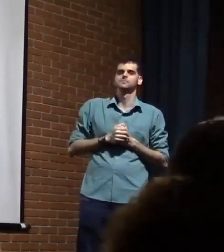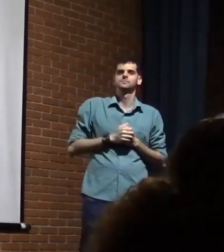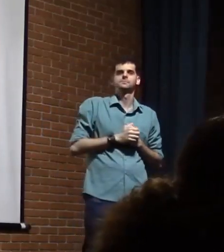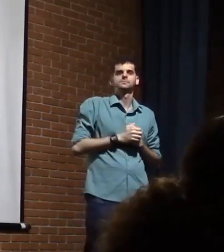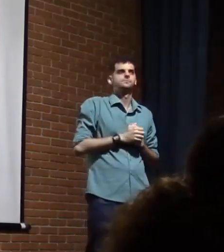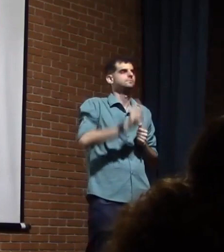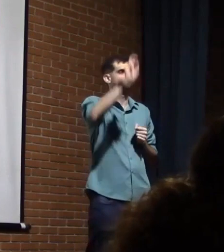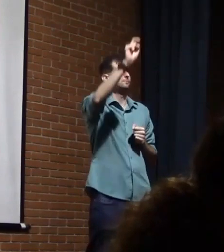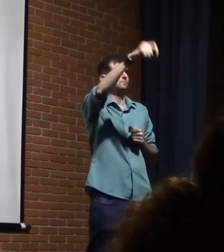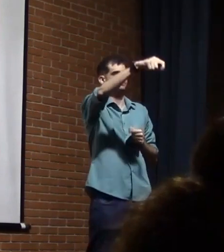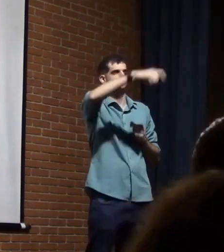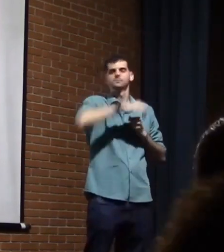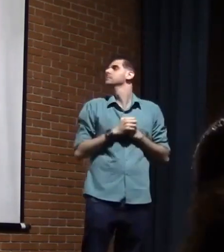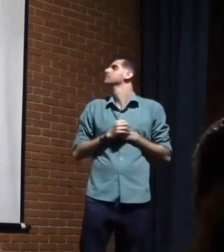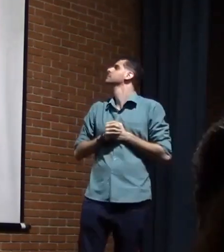Pode passar.